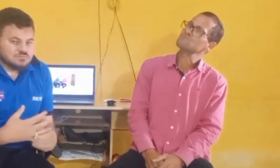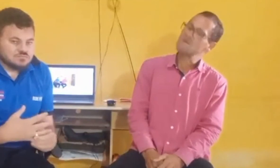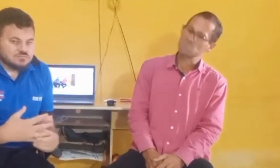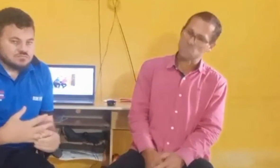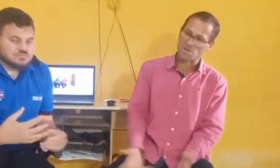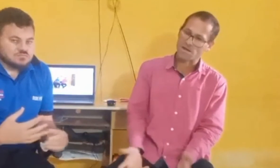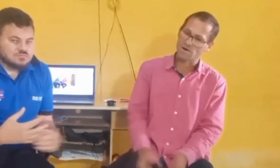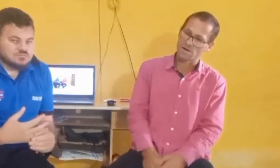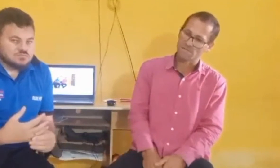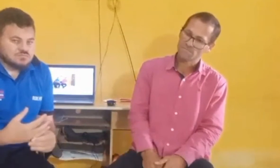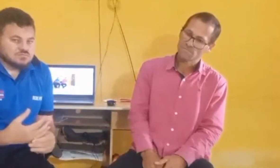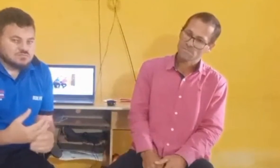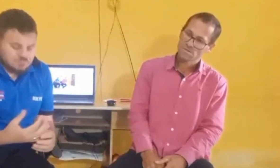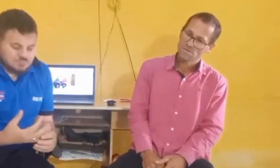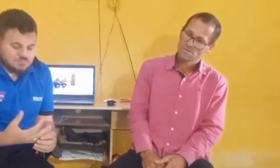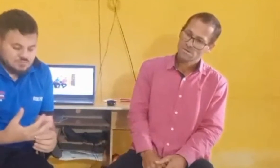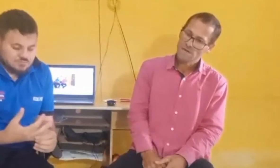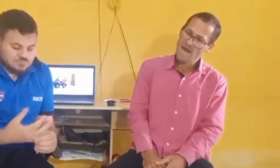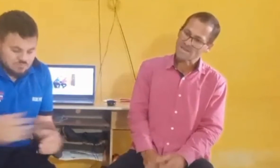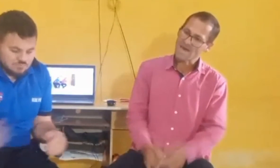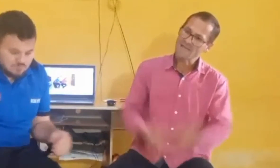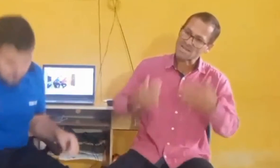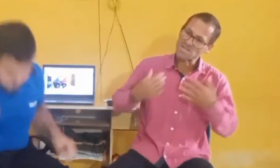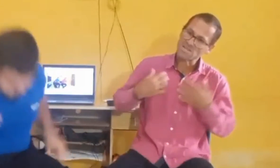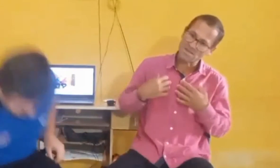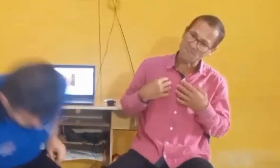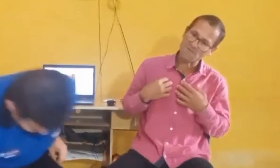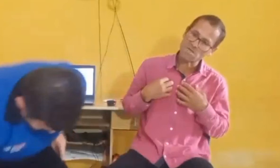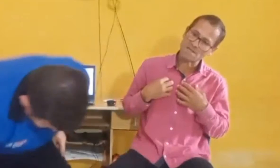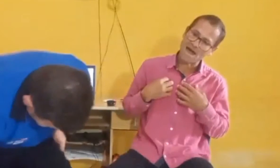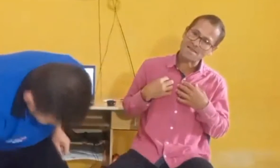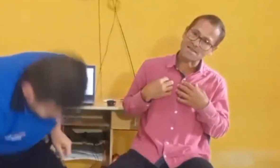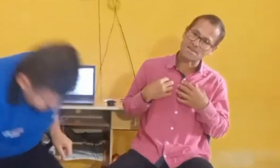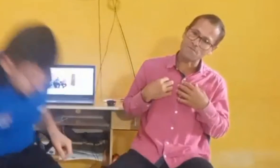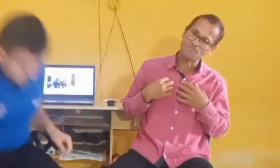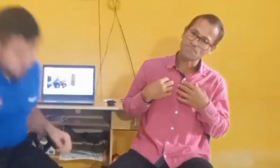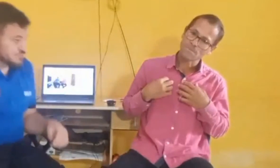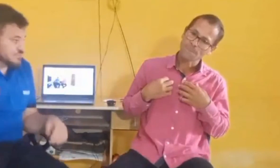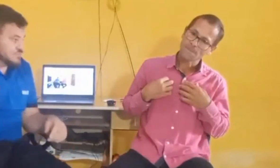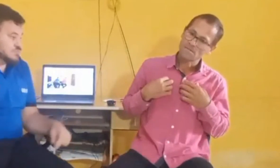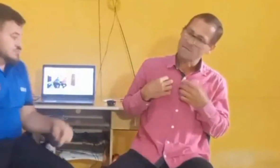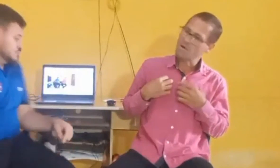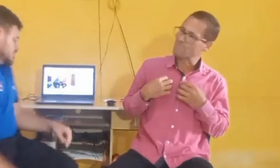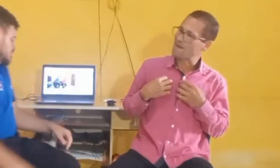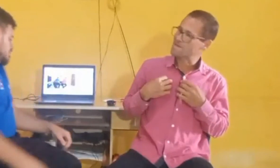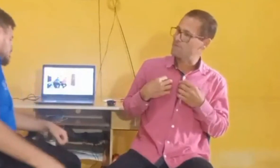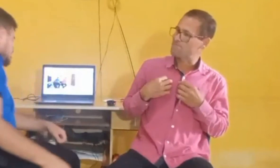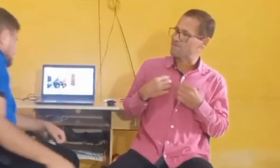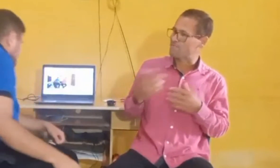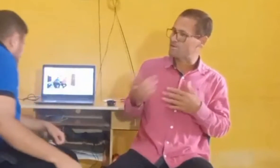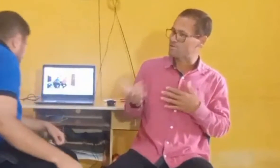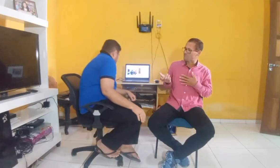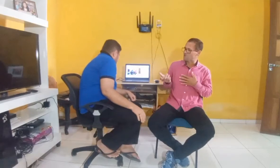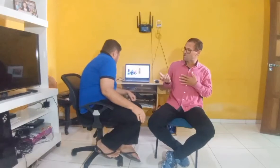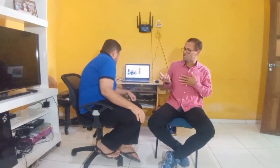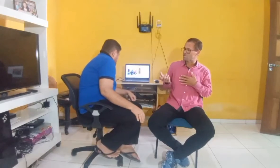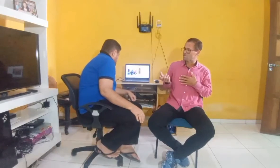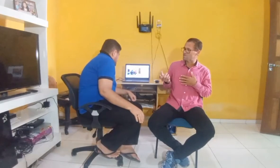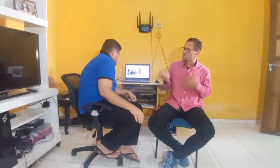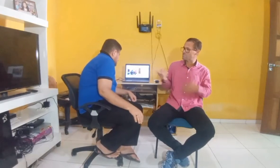mesmo chegou aí agora, é certo, a gente tem que visitar, entendeu? Mas eu prefiro, às vezes,